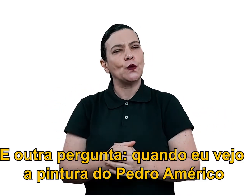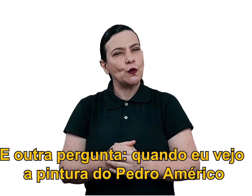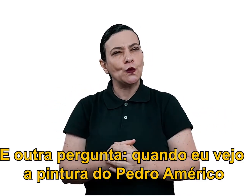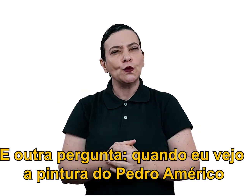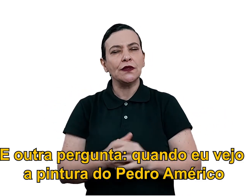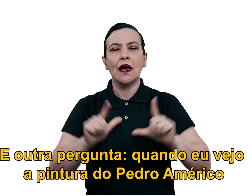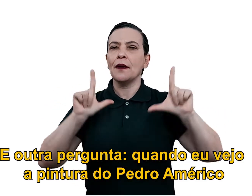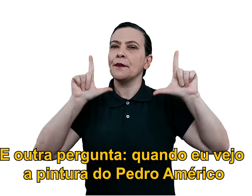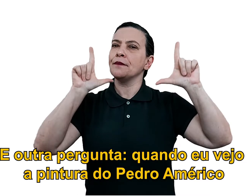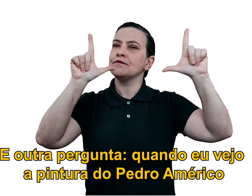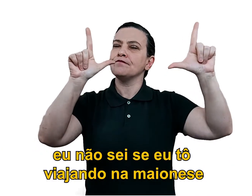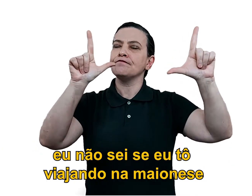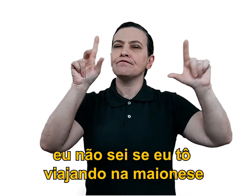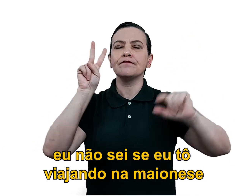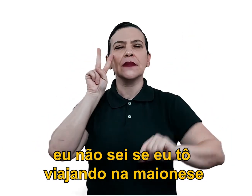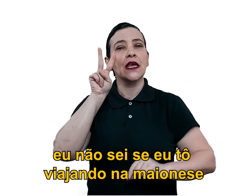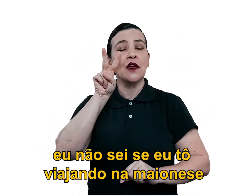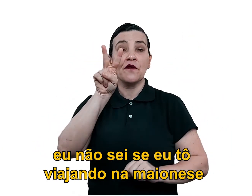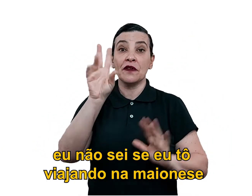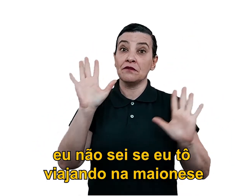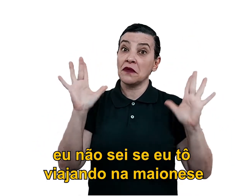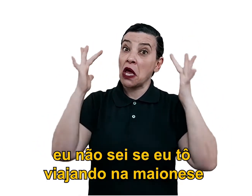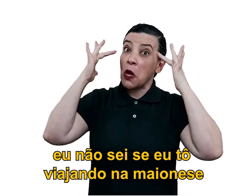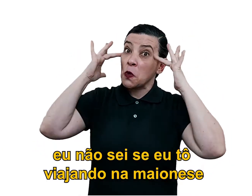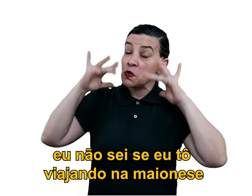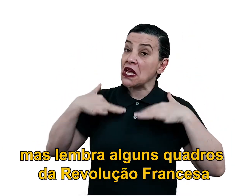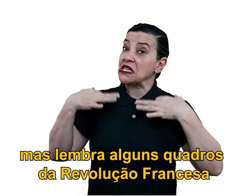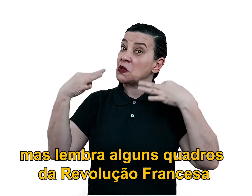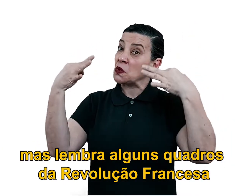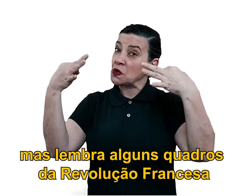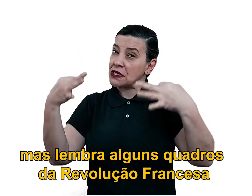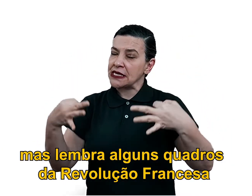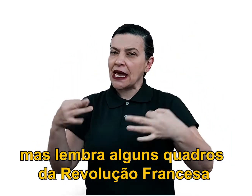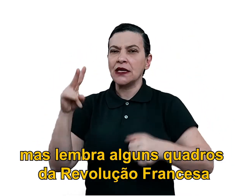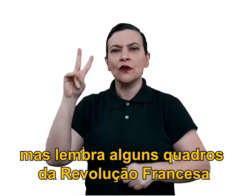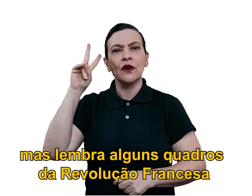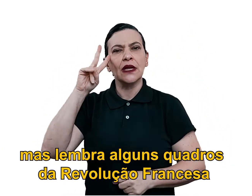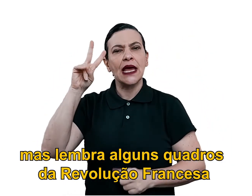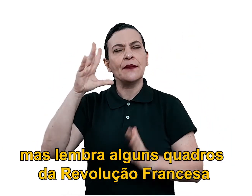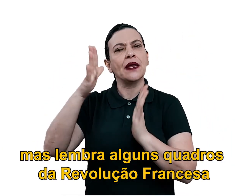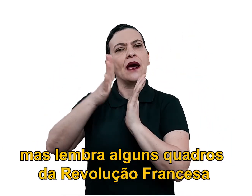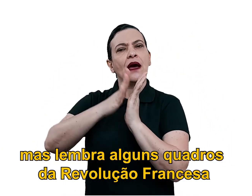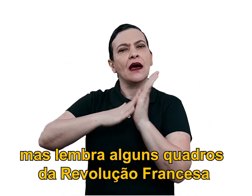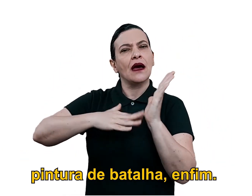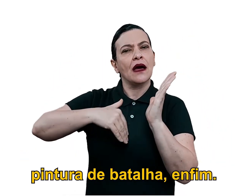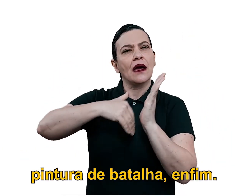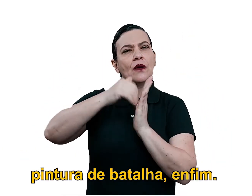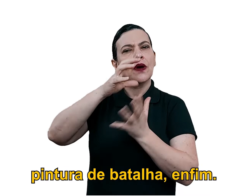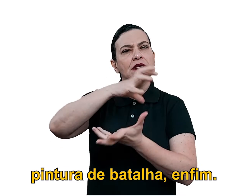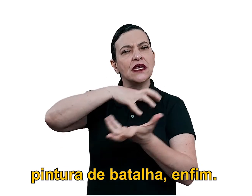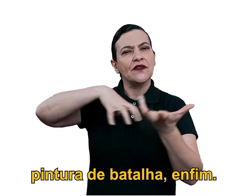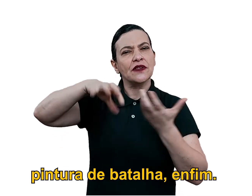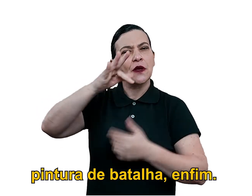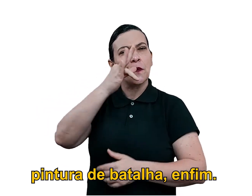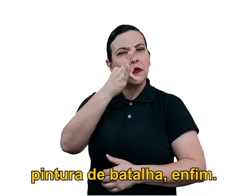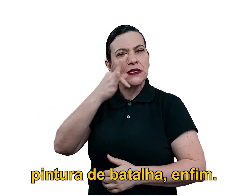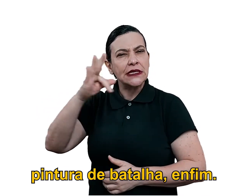pintura do Pedro Américo, eu não sei se eu estou viajando na maionese, mas lembro alguns quadros da Revolução Francesa, pintura de batalha,